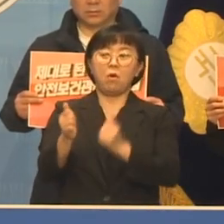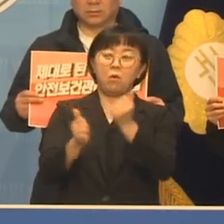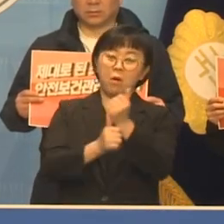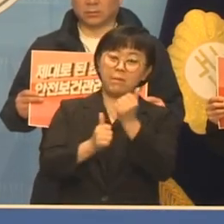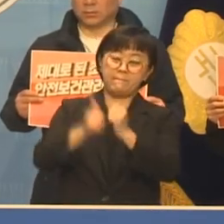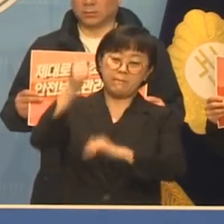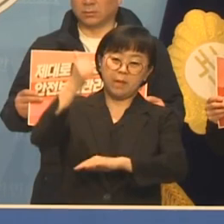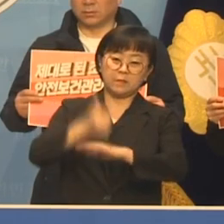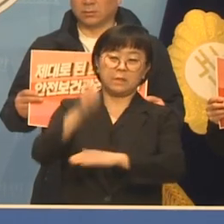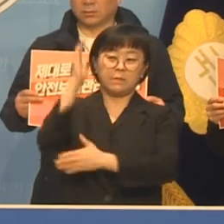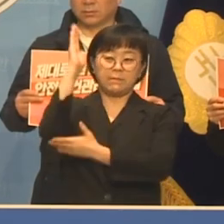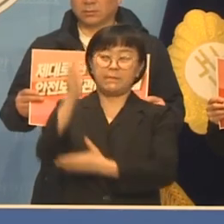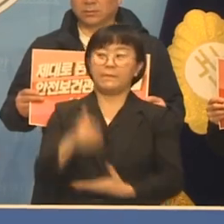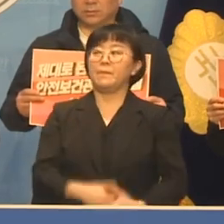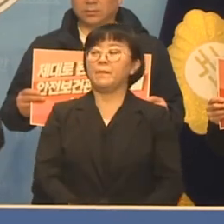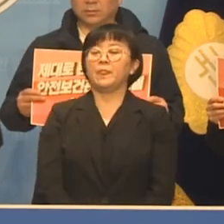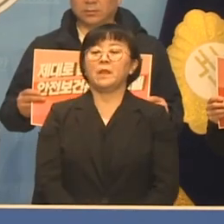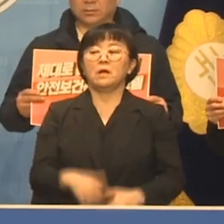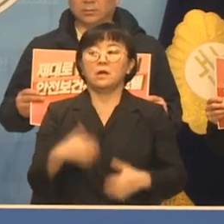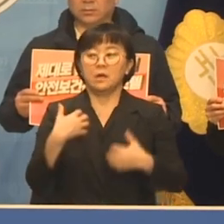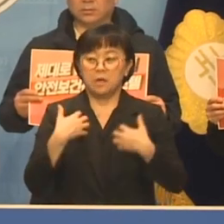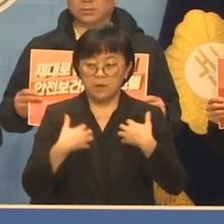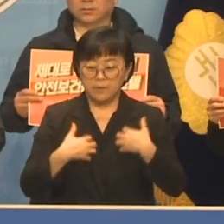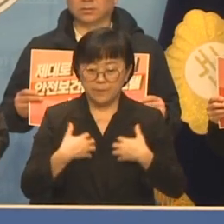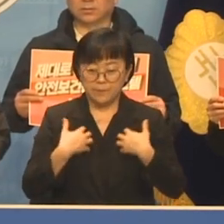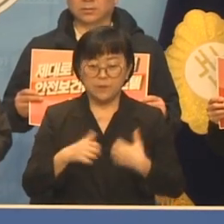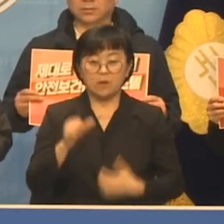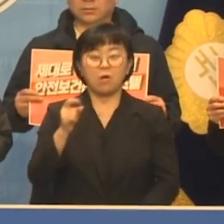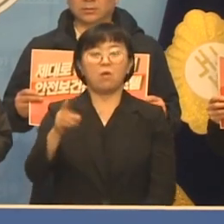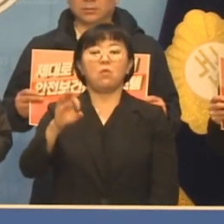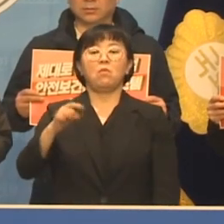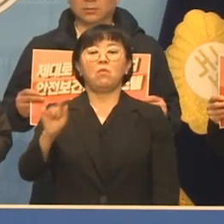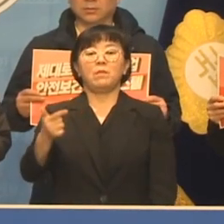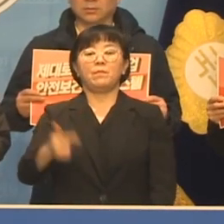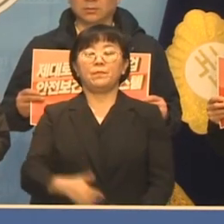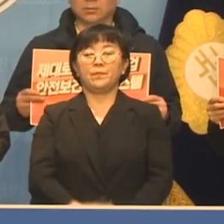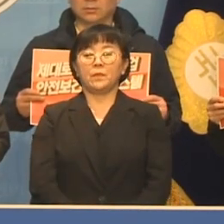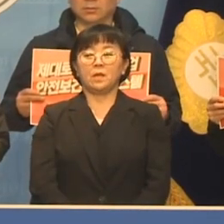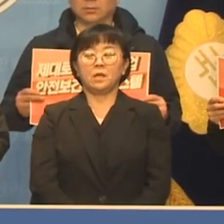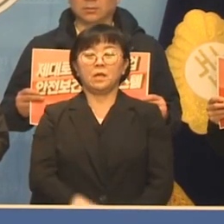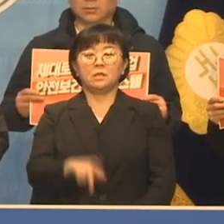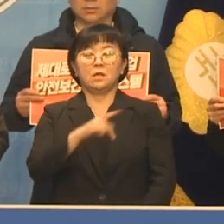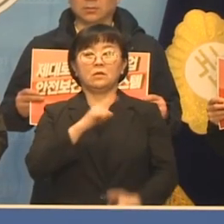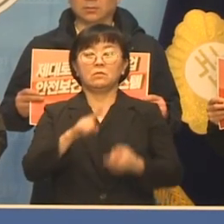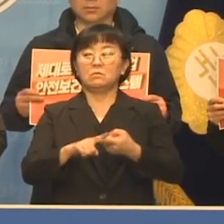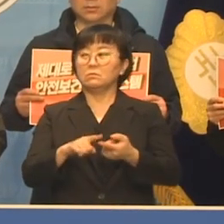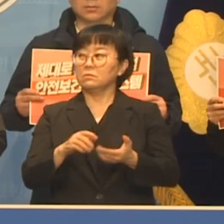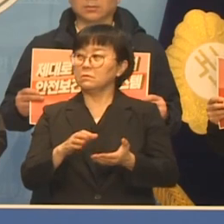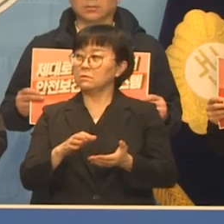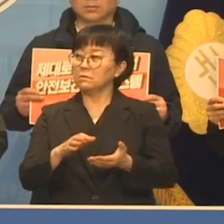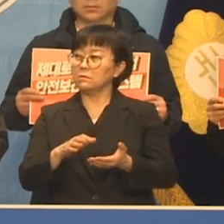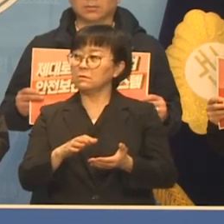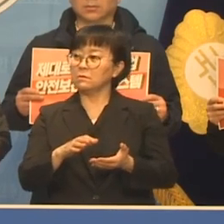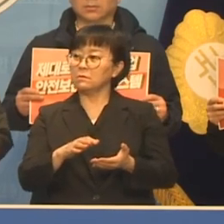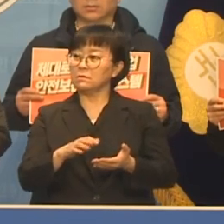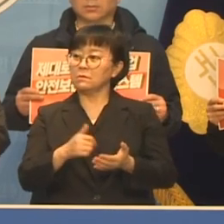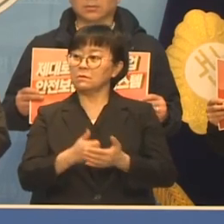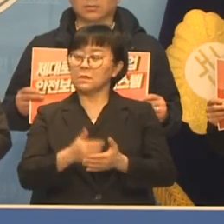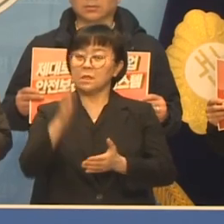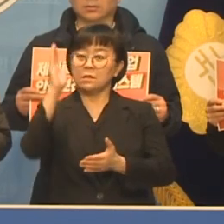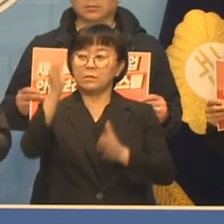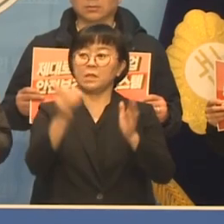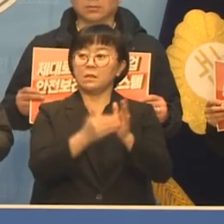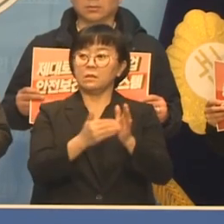마무리 발언하도록 하겠습니다. 네, 반갑습니다. 금속노조 부위원장 허원입니다. 금속노조의 대정부 요구안인데요. 앞서 발언자들이